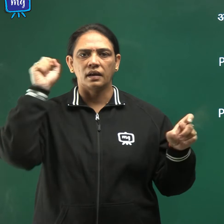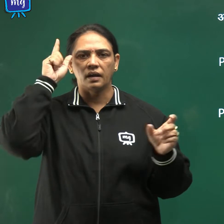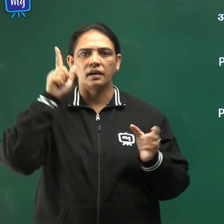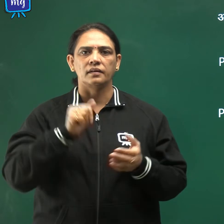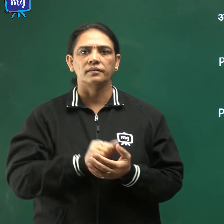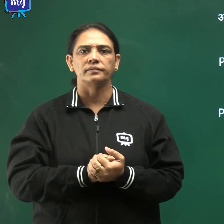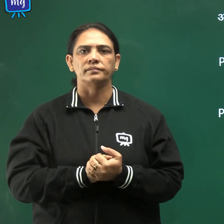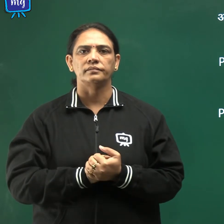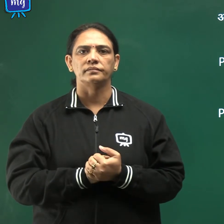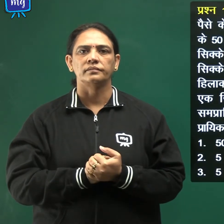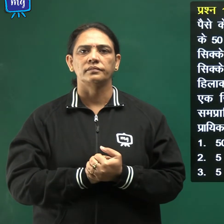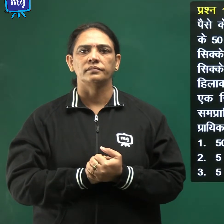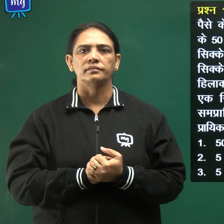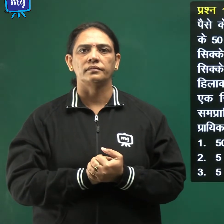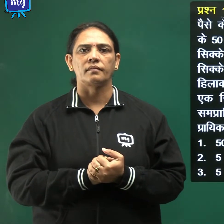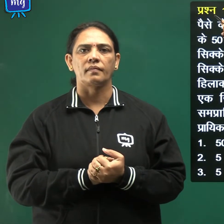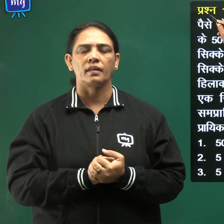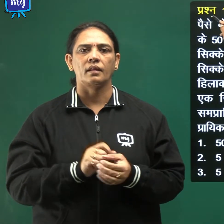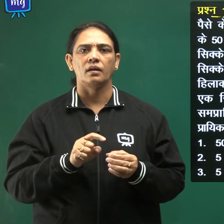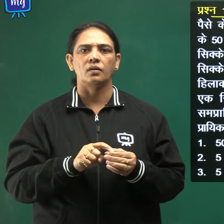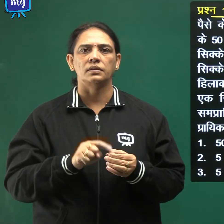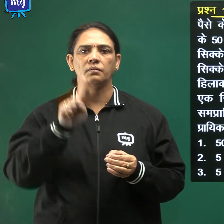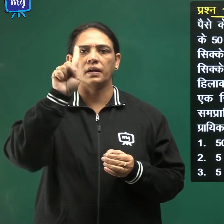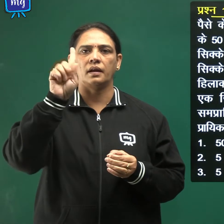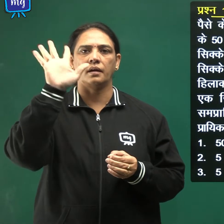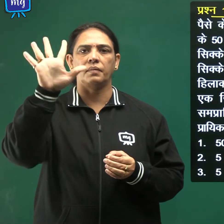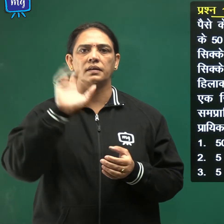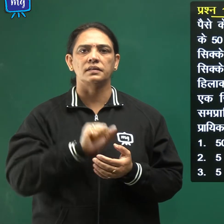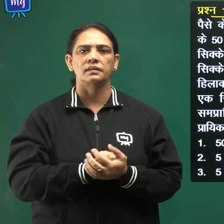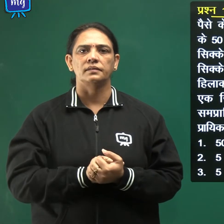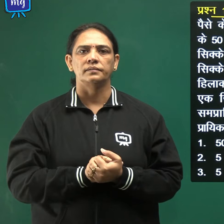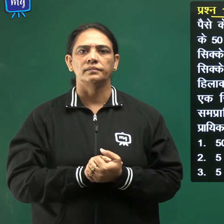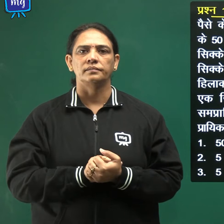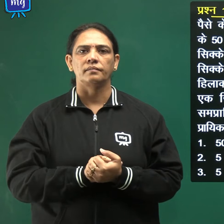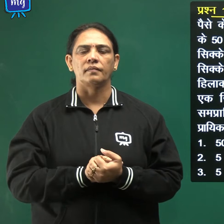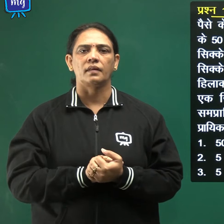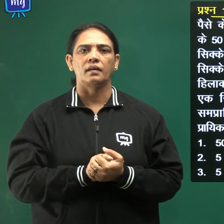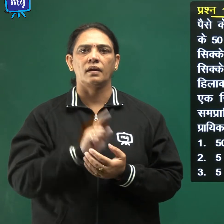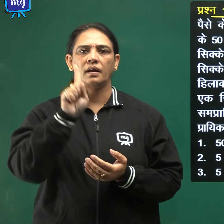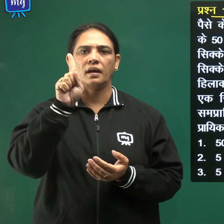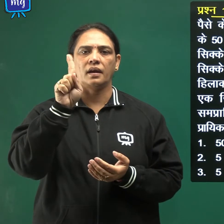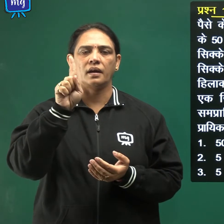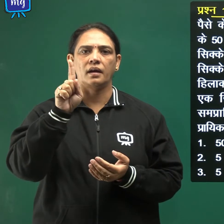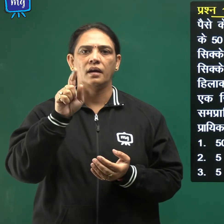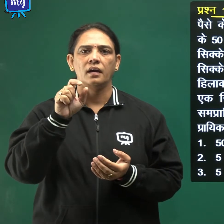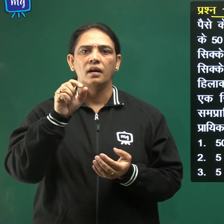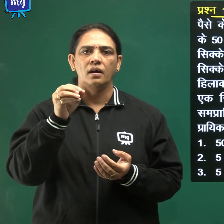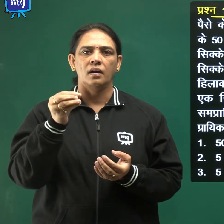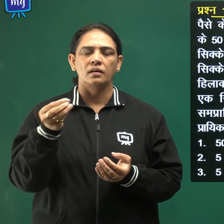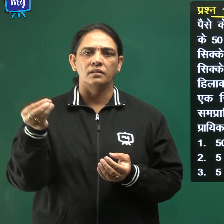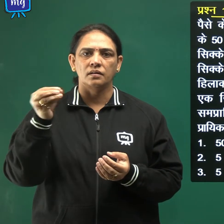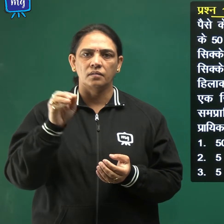गया का पैसा नंबर 15 से कि एक कि बैंक में